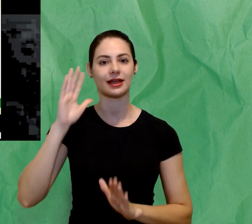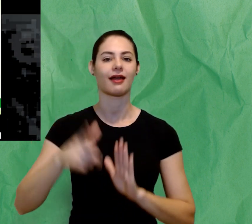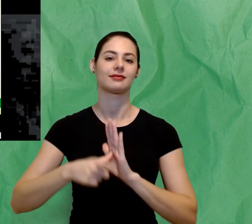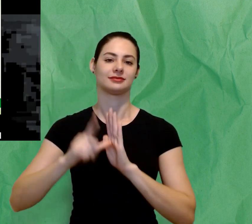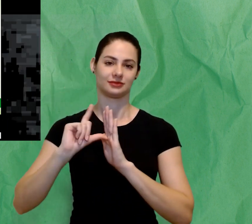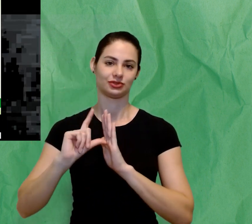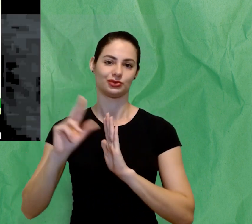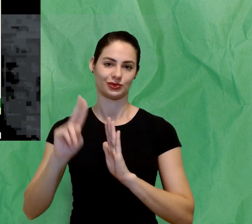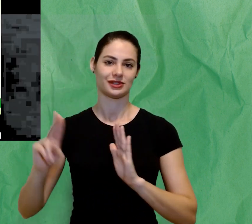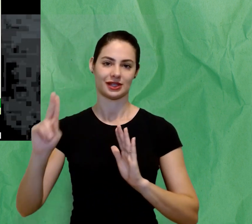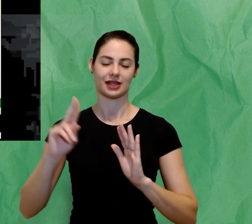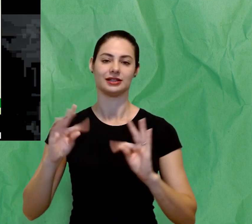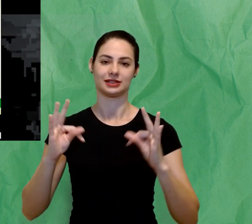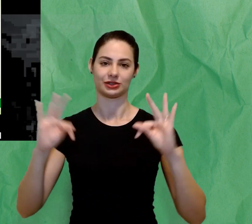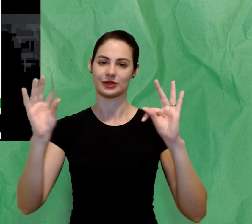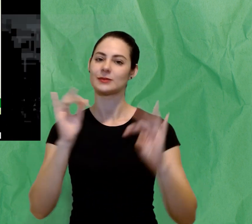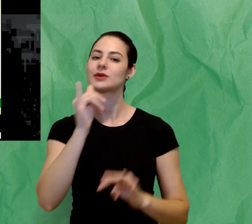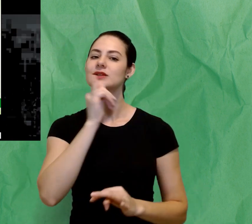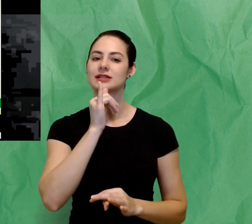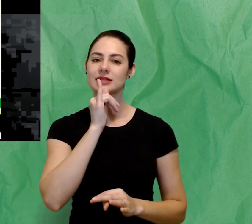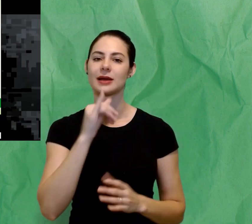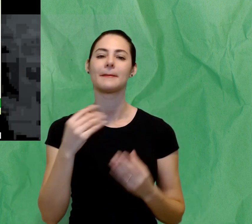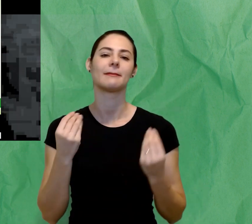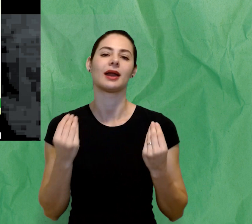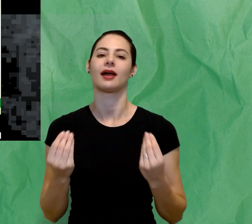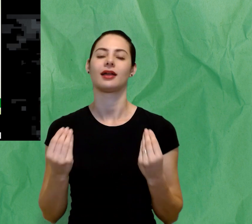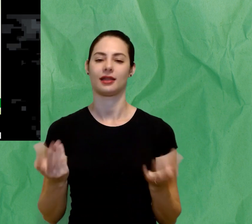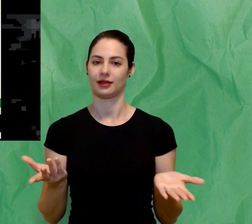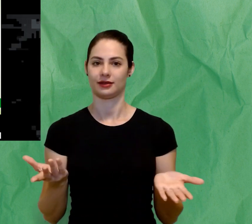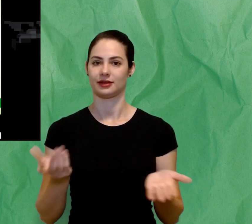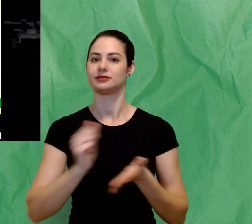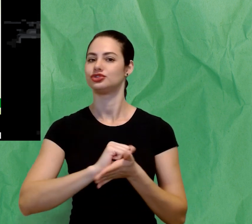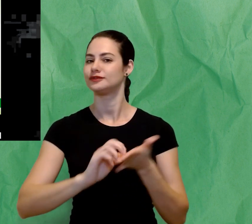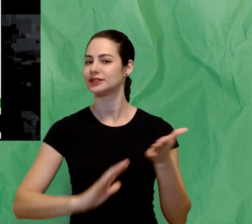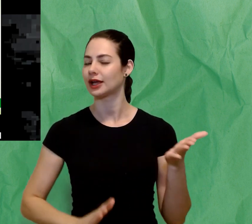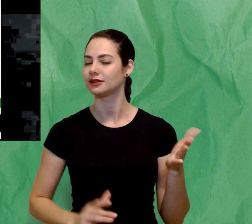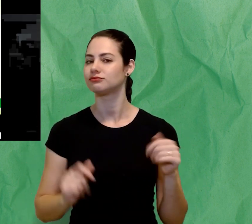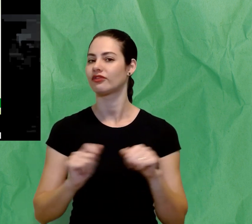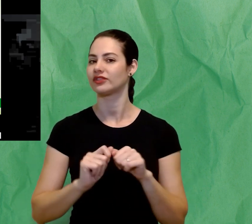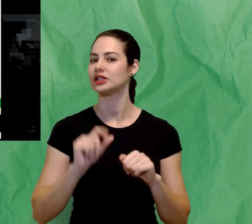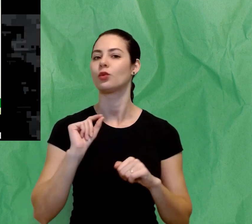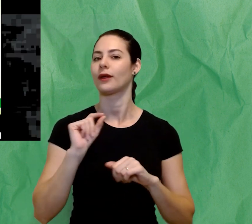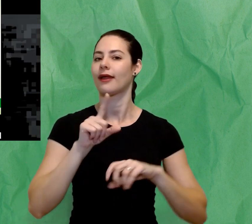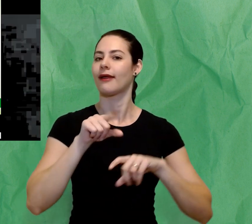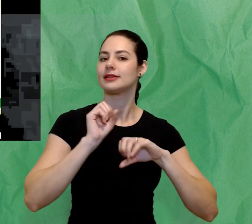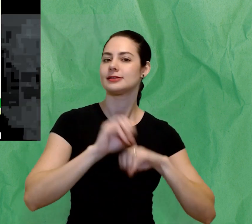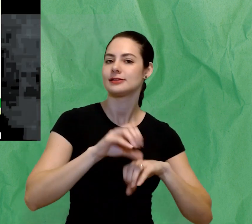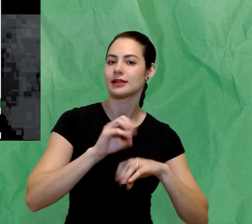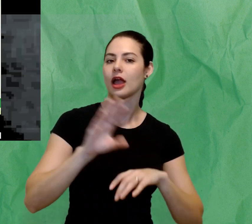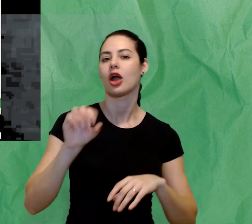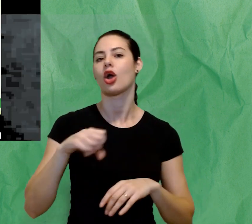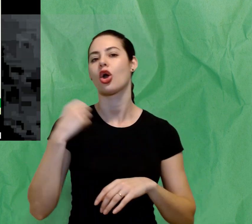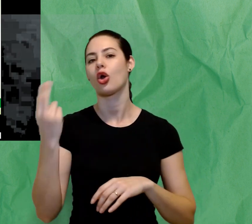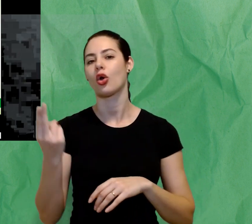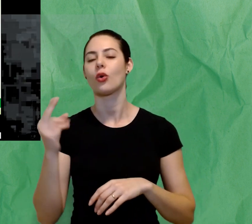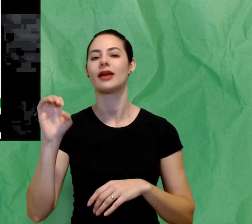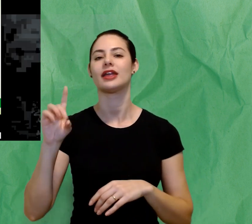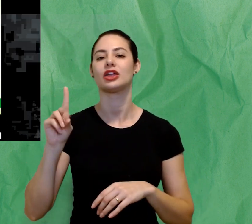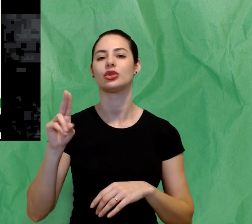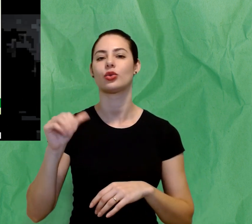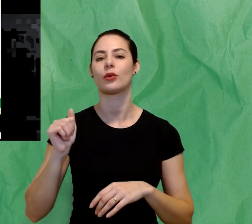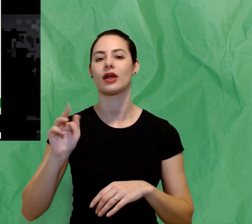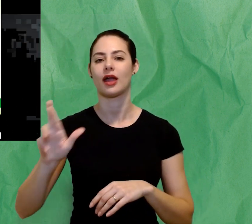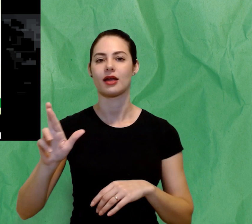antes de utilizar. Por exemplo, qual a finalidade da atividade? Ensinar ou educar? Uma perspectiva